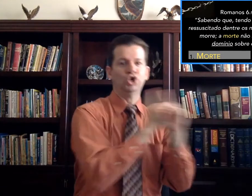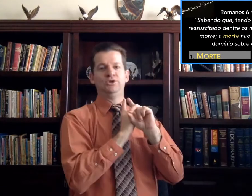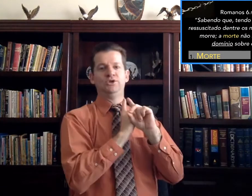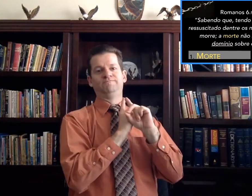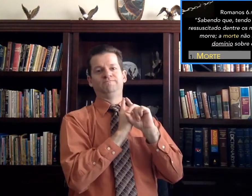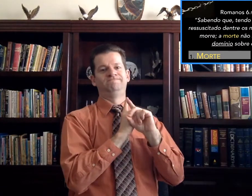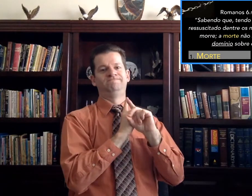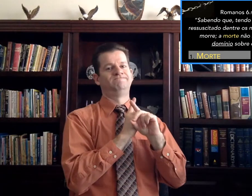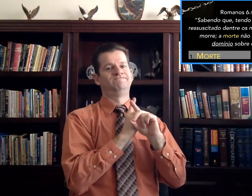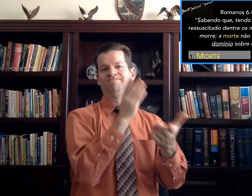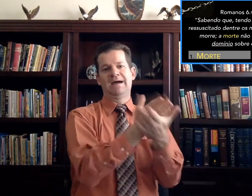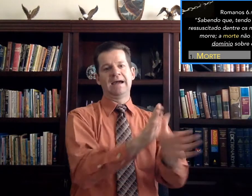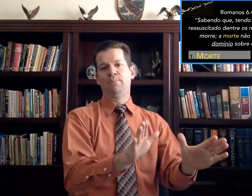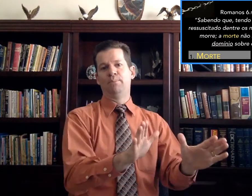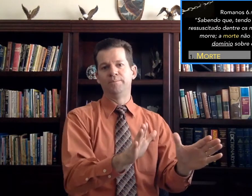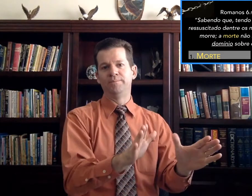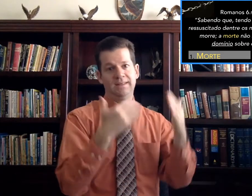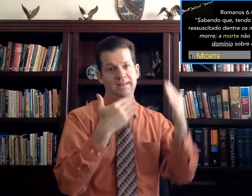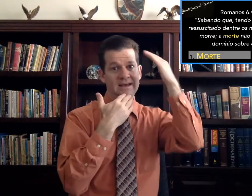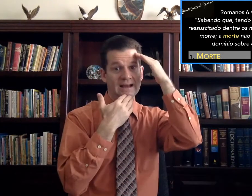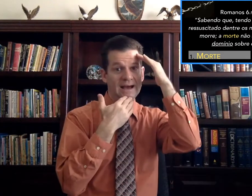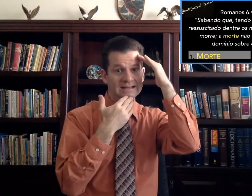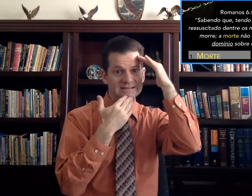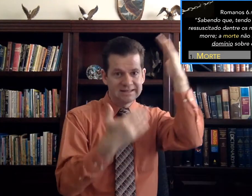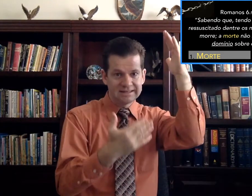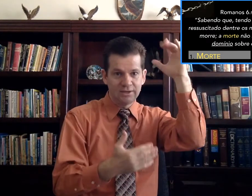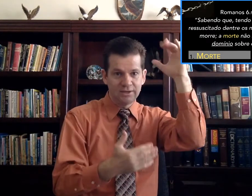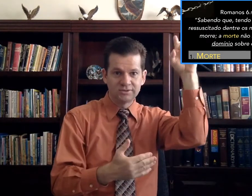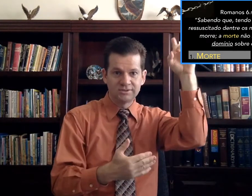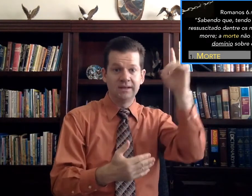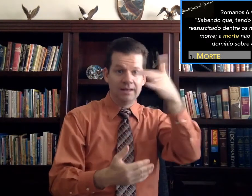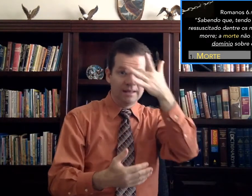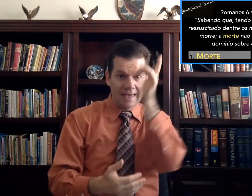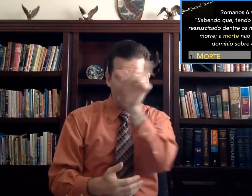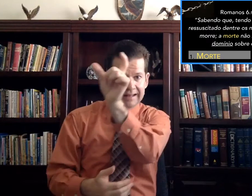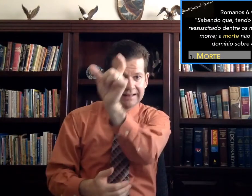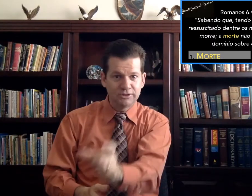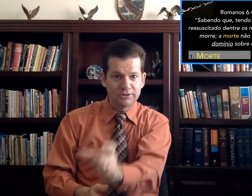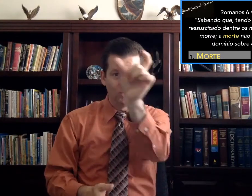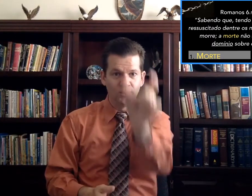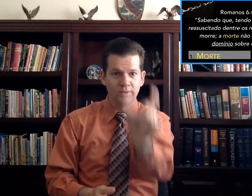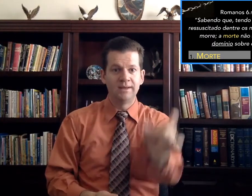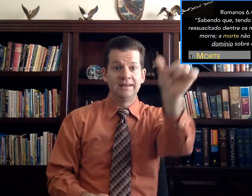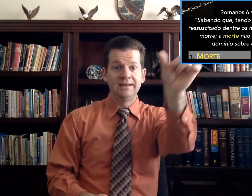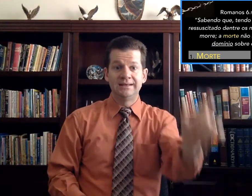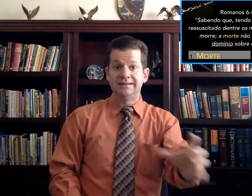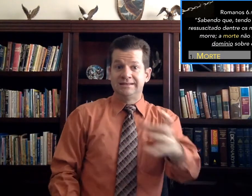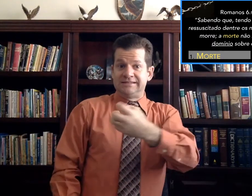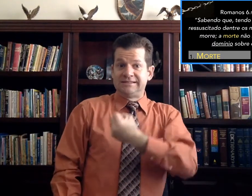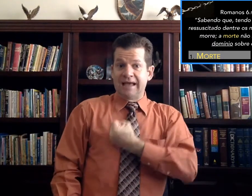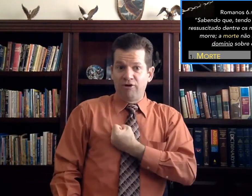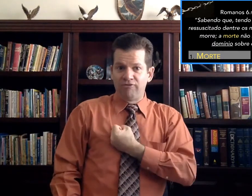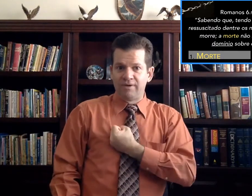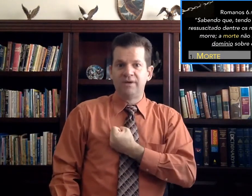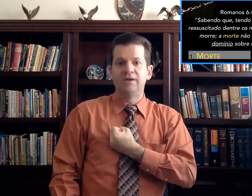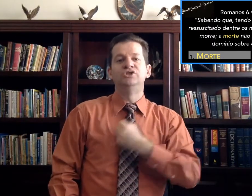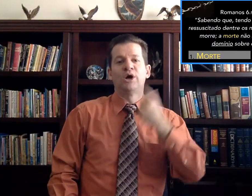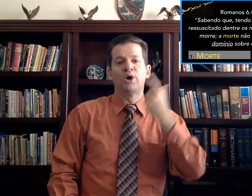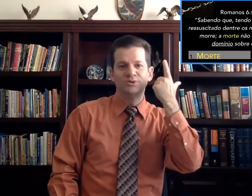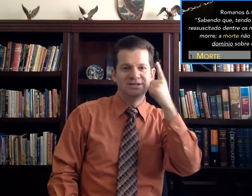domínio. Acabou. Graças a Deus, cada pessoa salva já